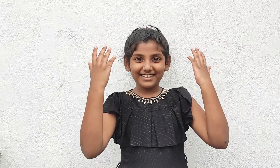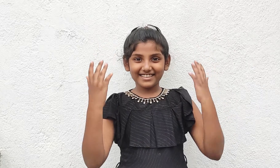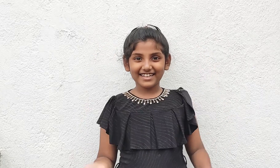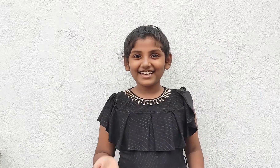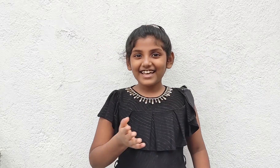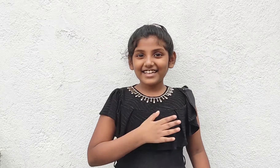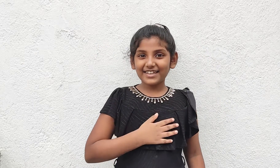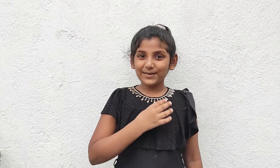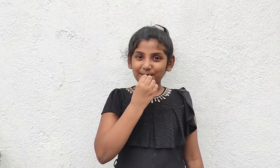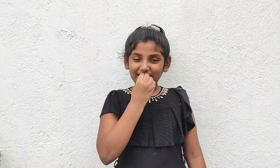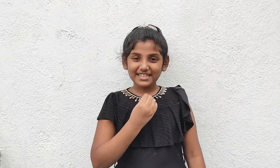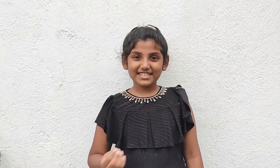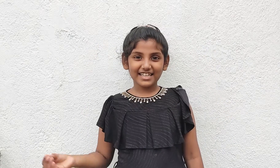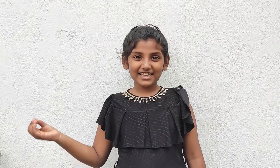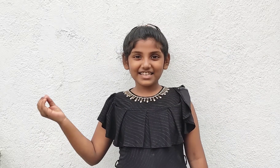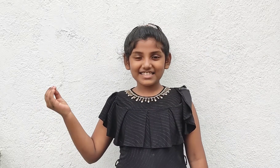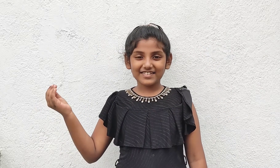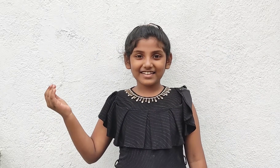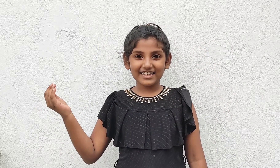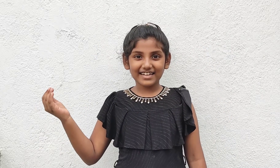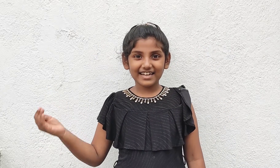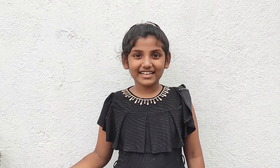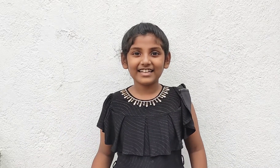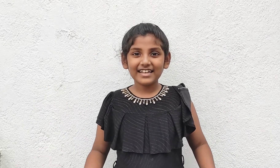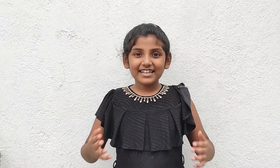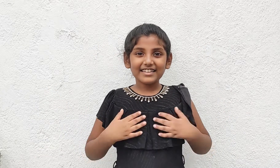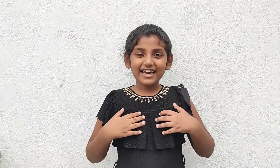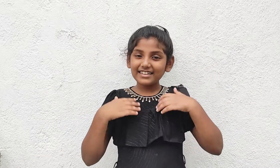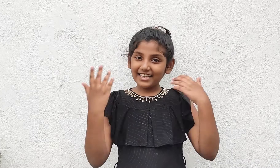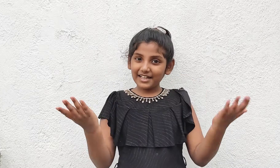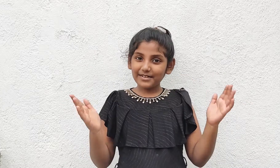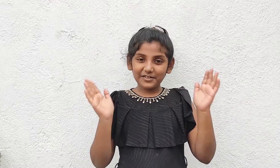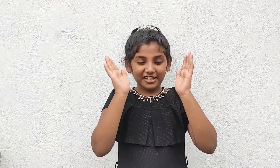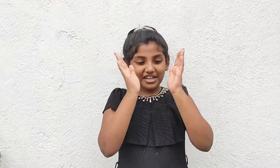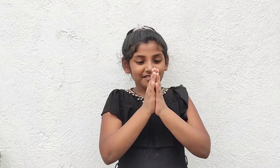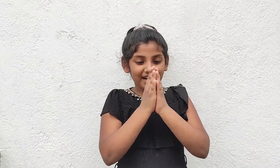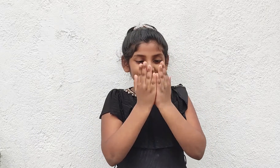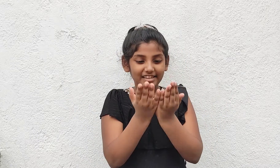உயர்த்தி என்னுடன் சேர்ந்து சொல்லுங்கள். நான் தேவனுடைய